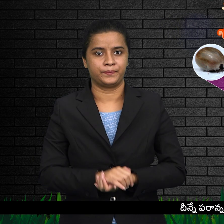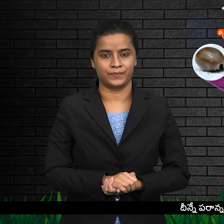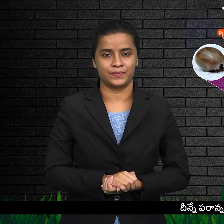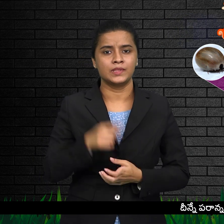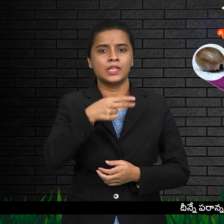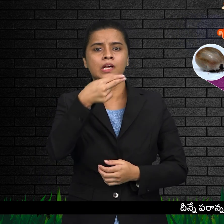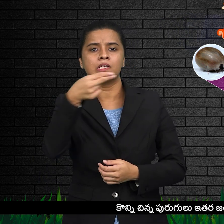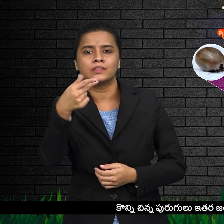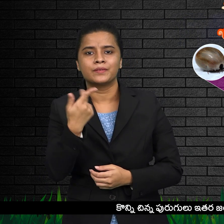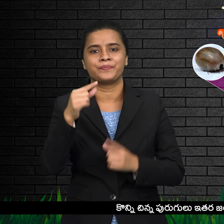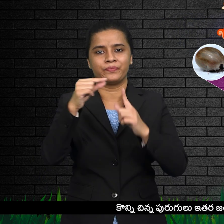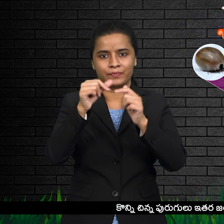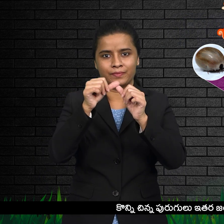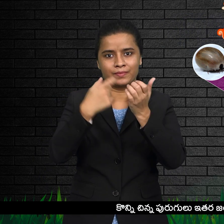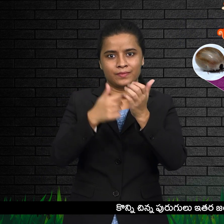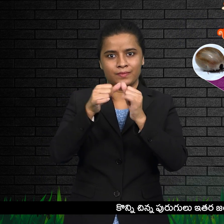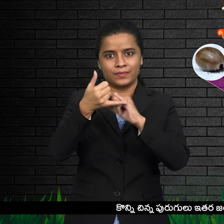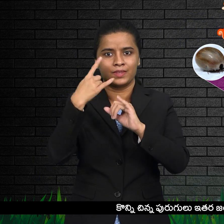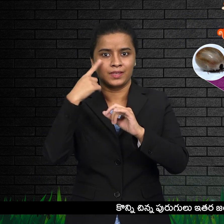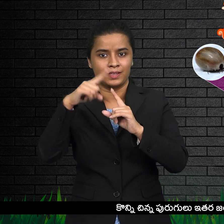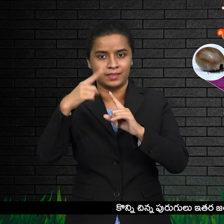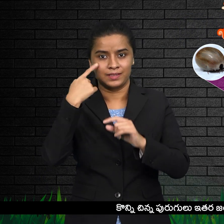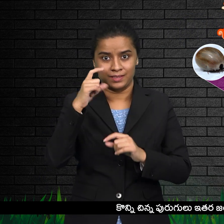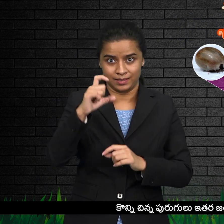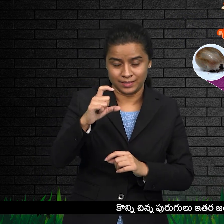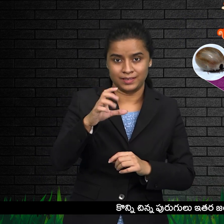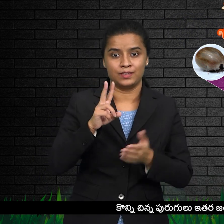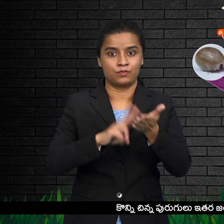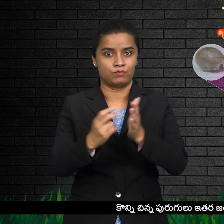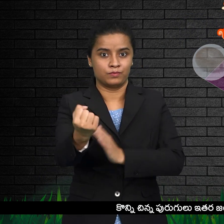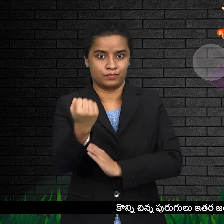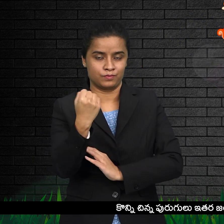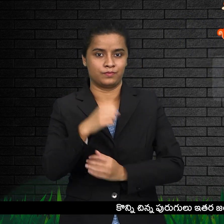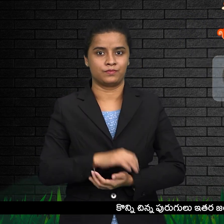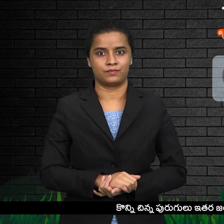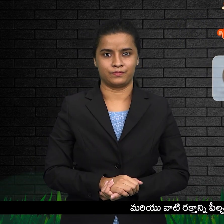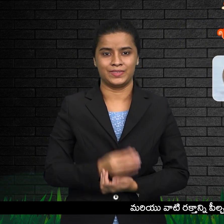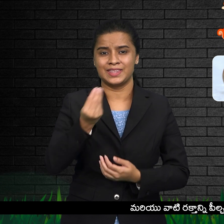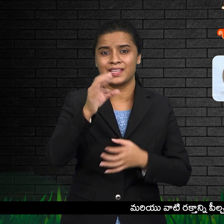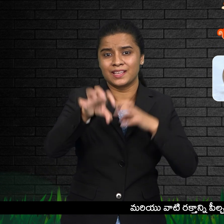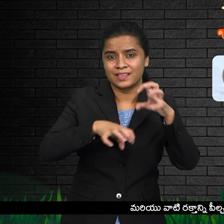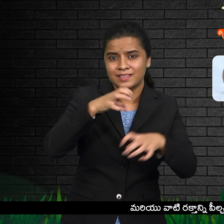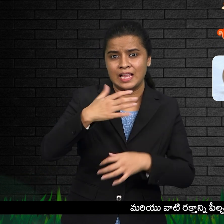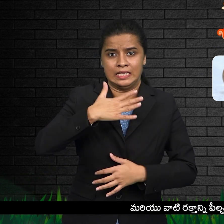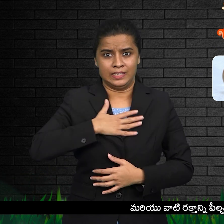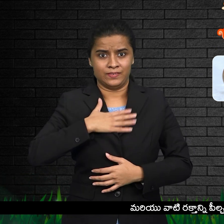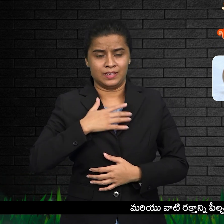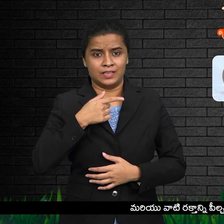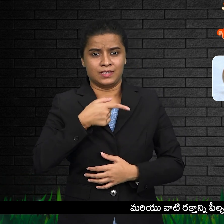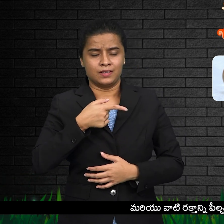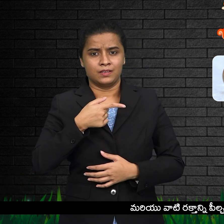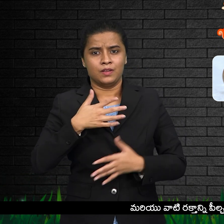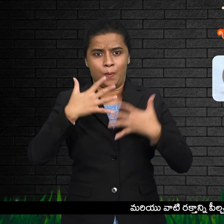అంటారు. కొన్ని చిన్న పురుగులు ఇతర జంతువుల శరీర ఉపరితలంపై నివసిస్తాయి మరియు వాటి